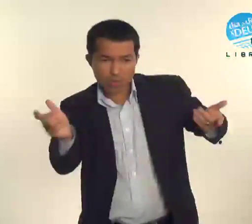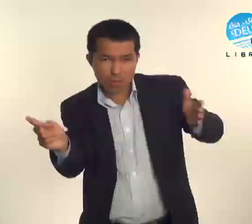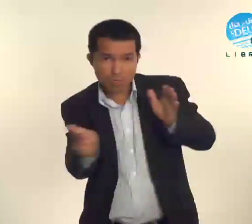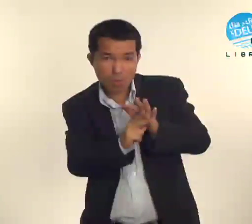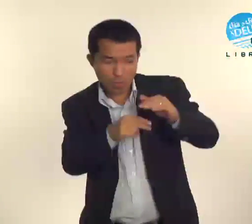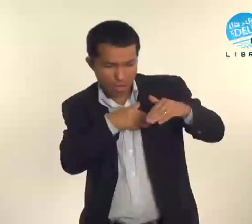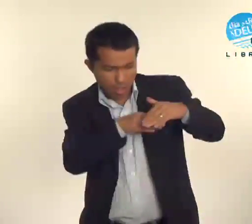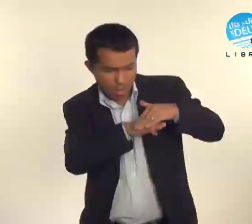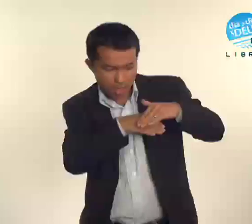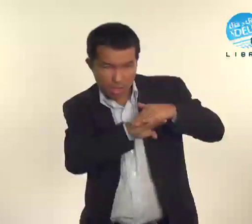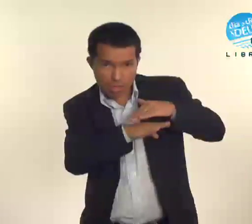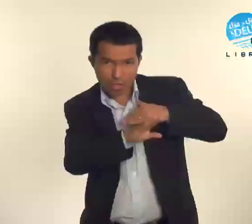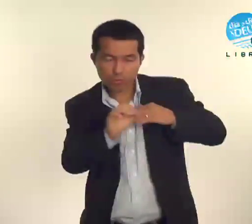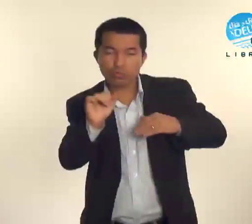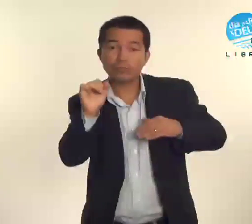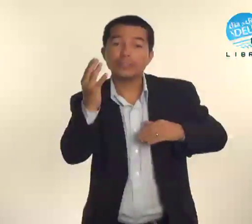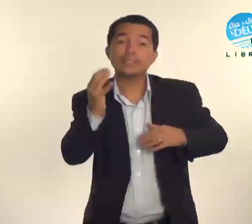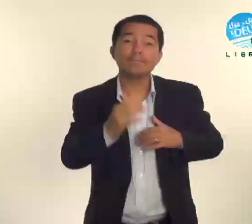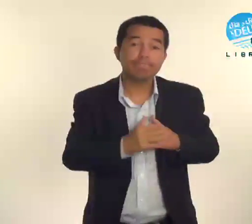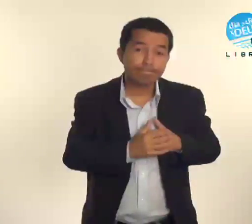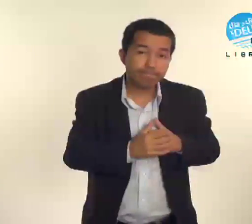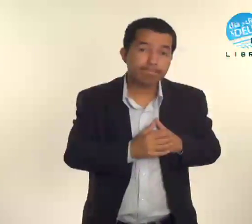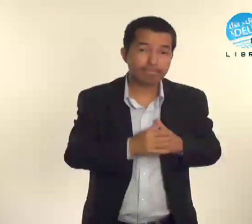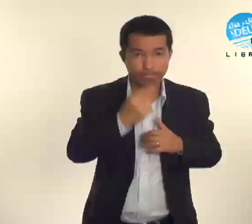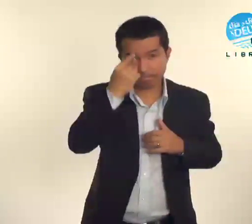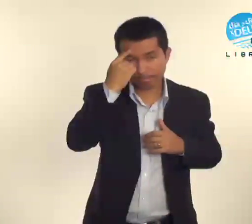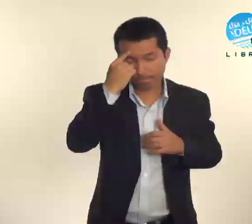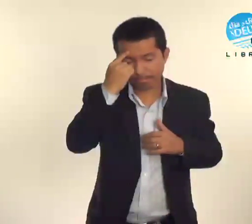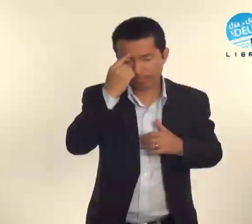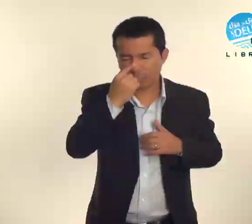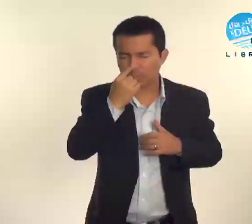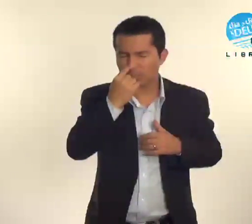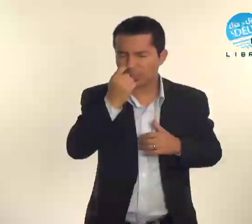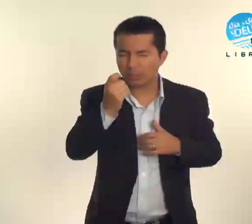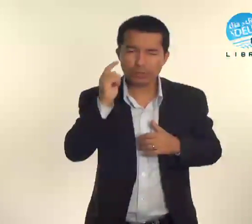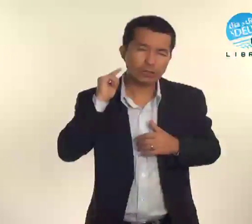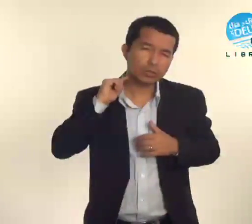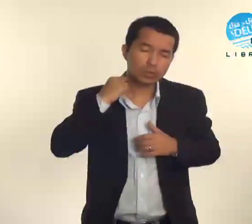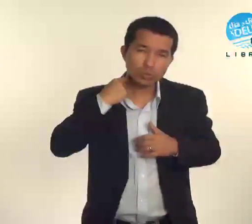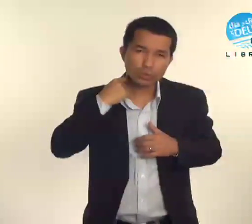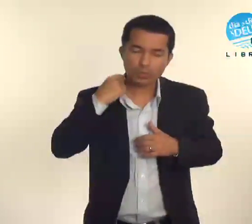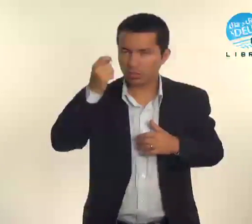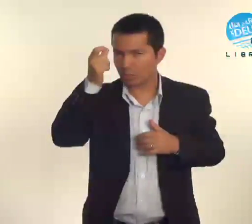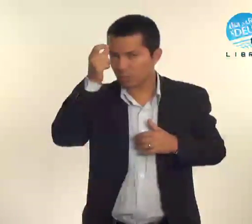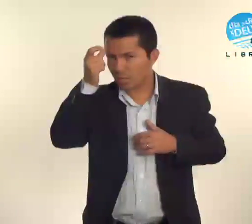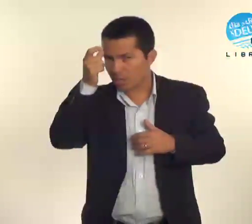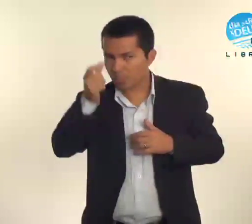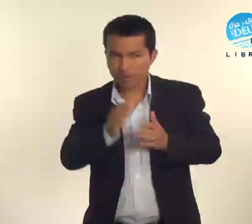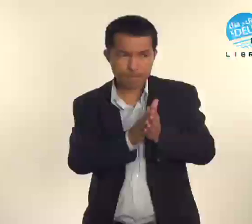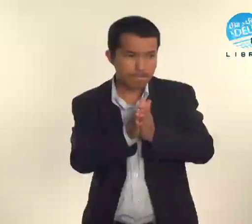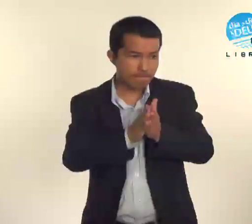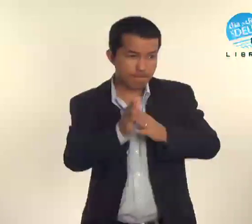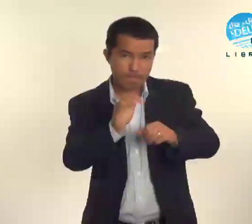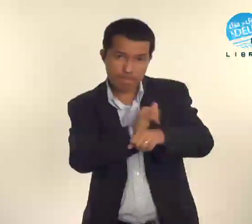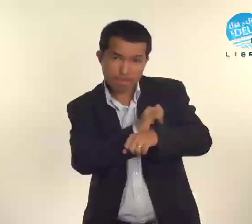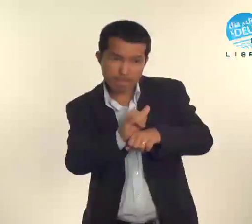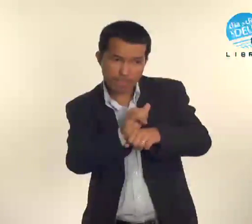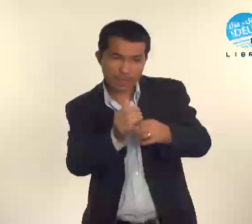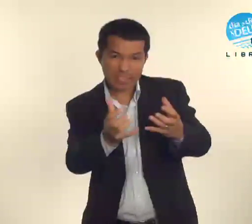seu coração. Pode ter certeza que quando surgir uma oportunidade, e o diabo é artista em